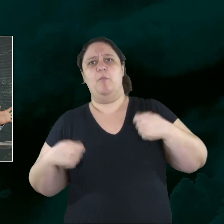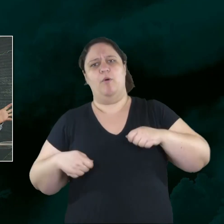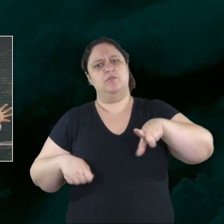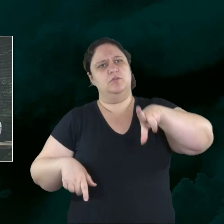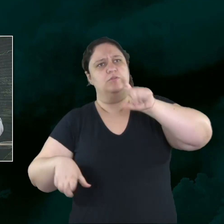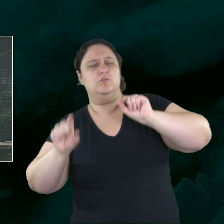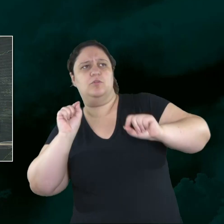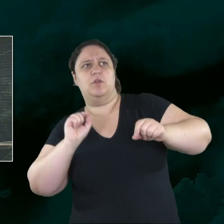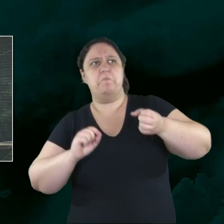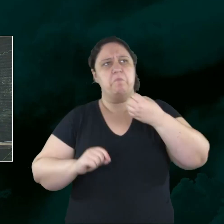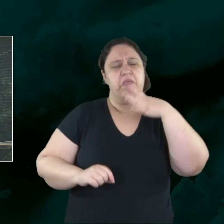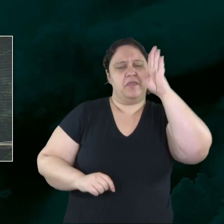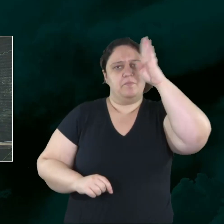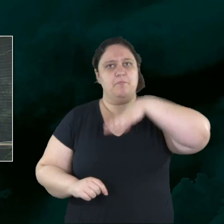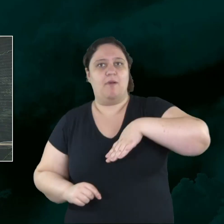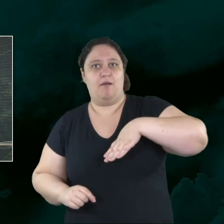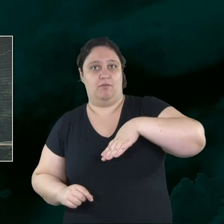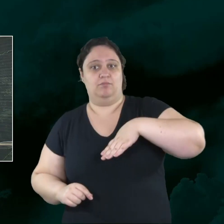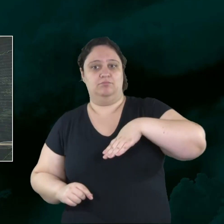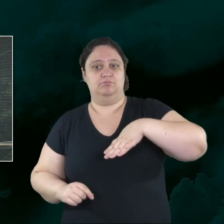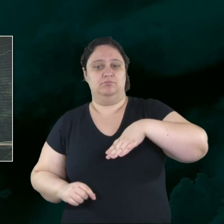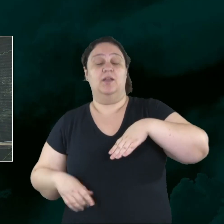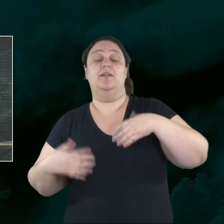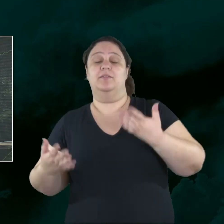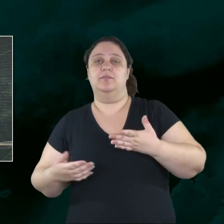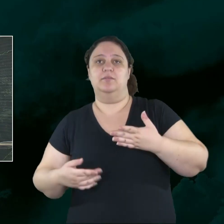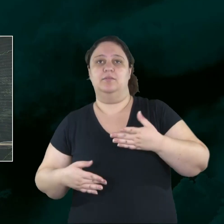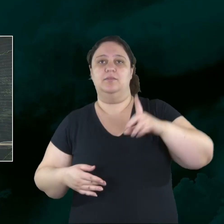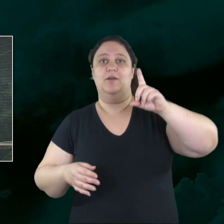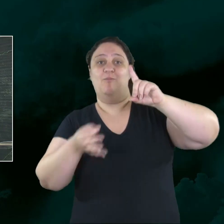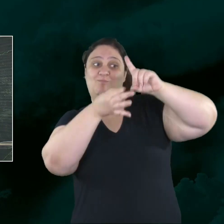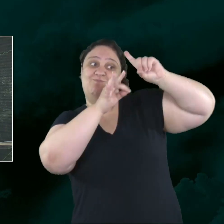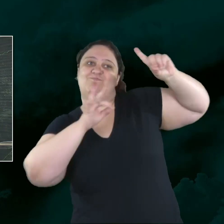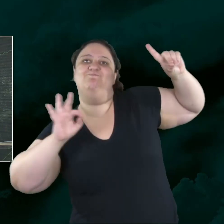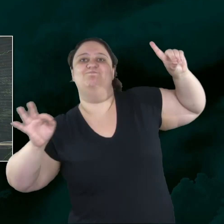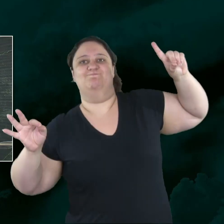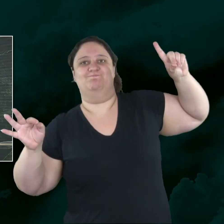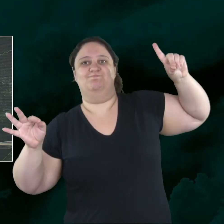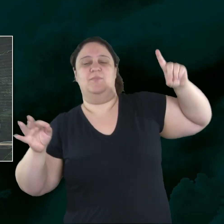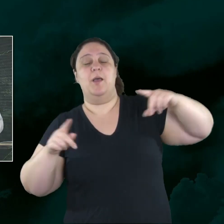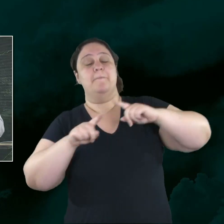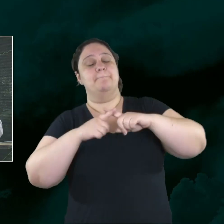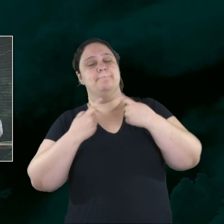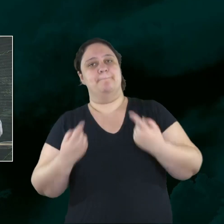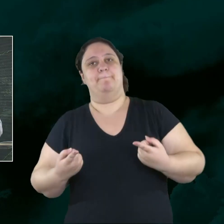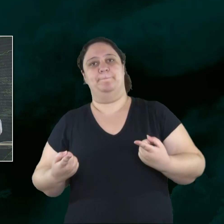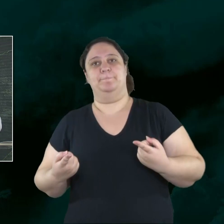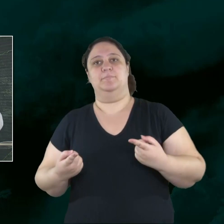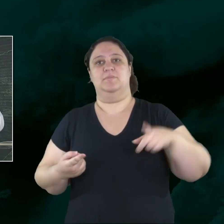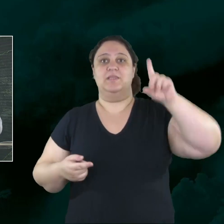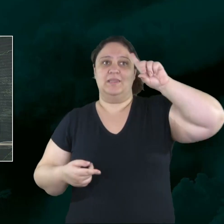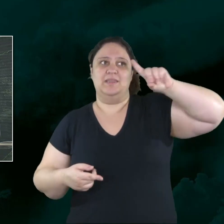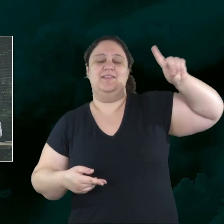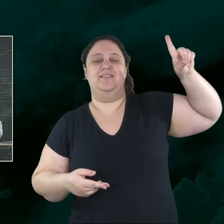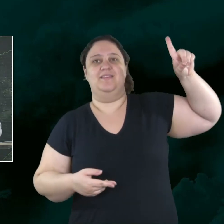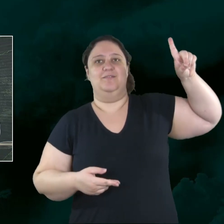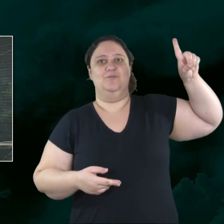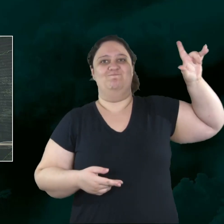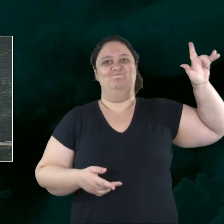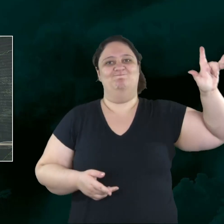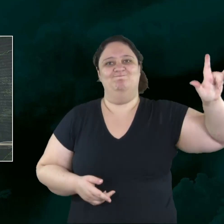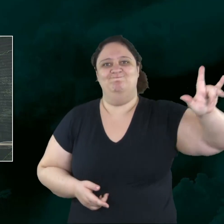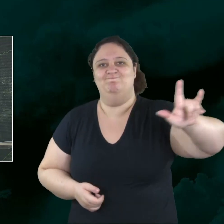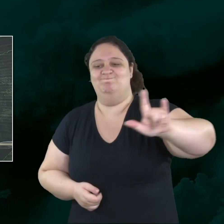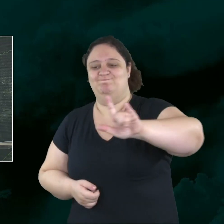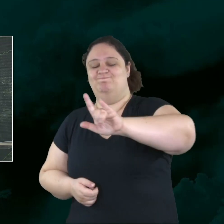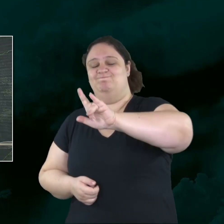seja Deus. Isso desconectou o homem de Deus. Todavia, Deus, por amor